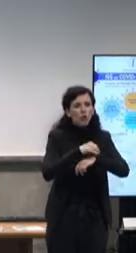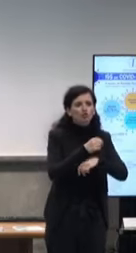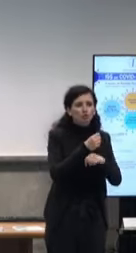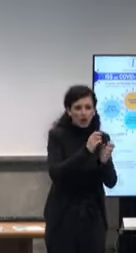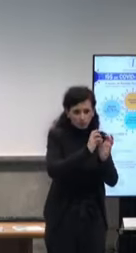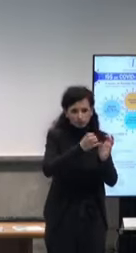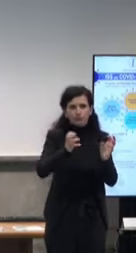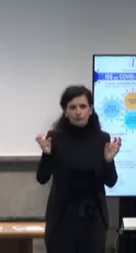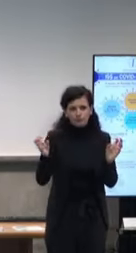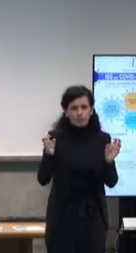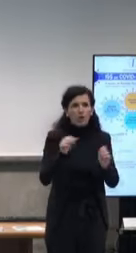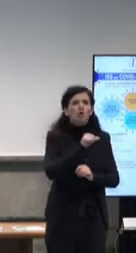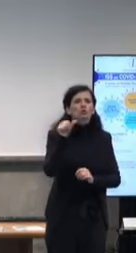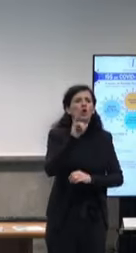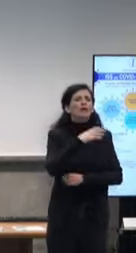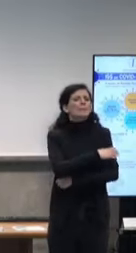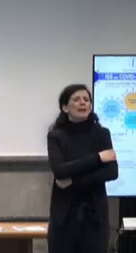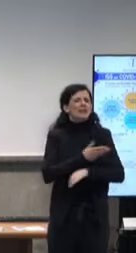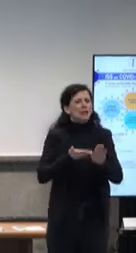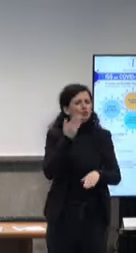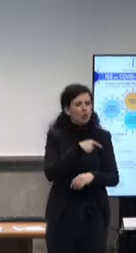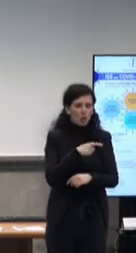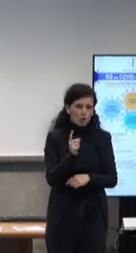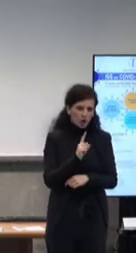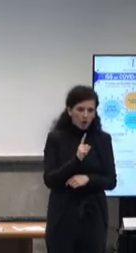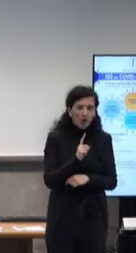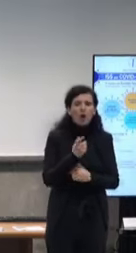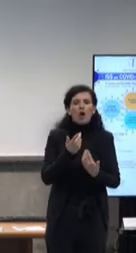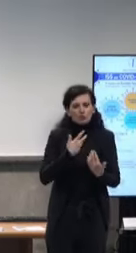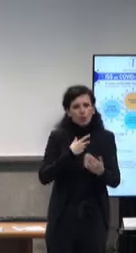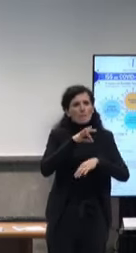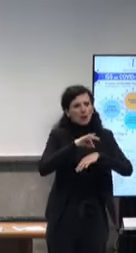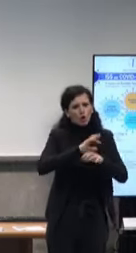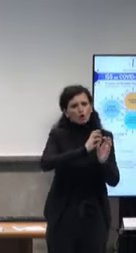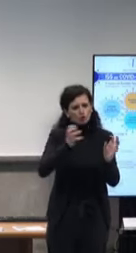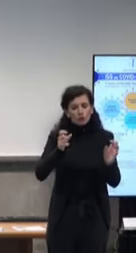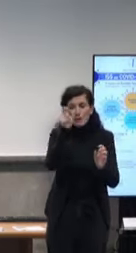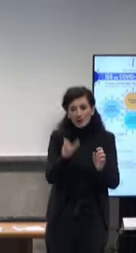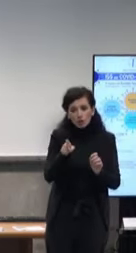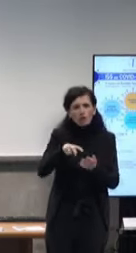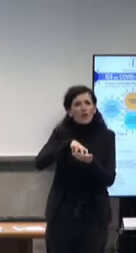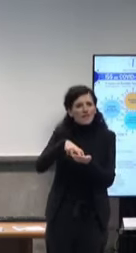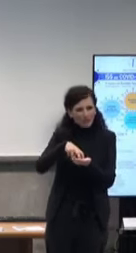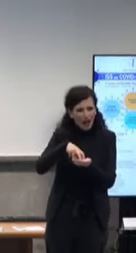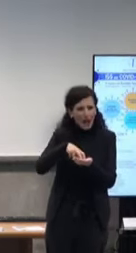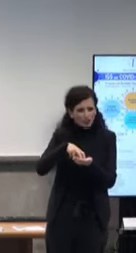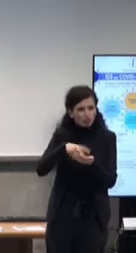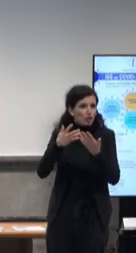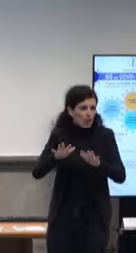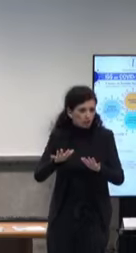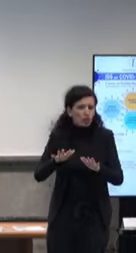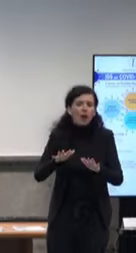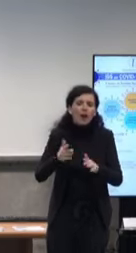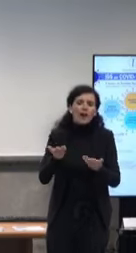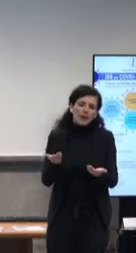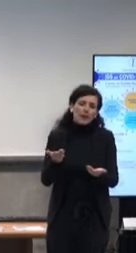il problema è un insieme di patologie che rendono la persona più fragili e come ci siamo detti nel passato è una